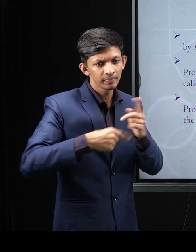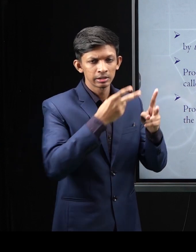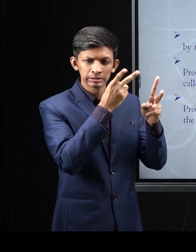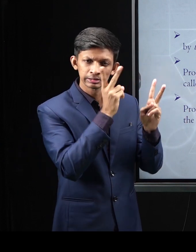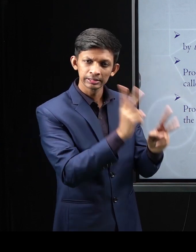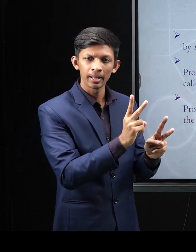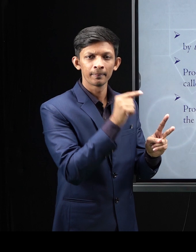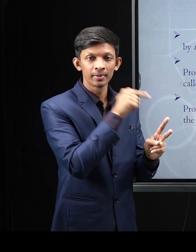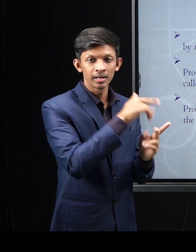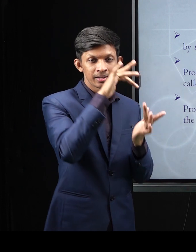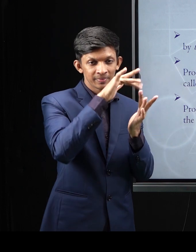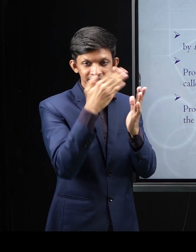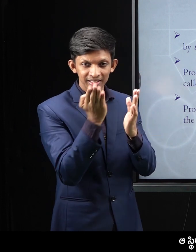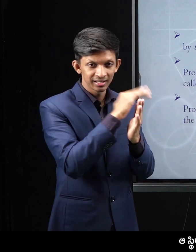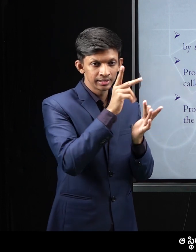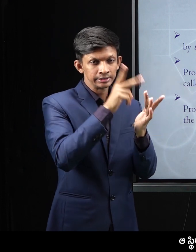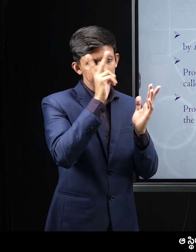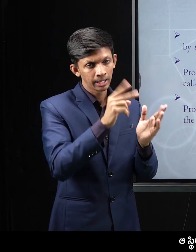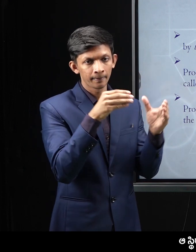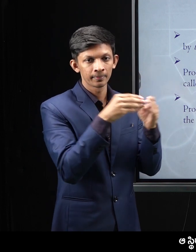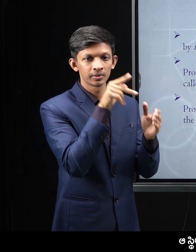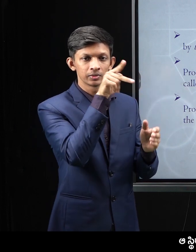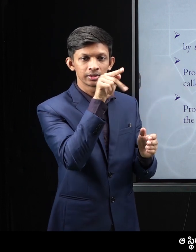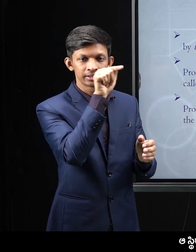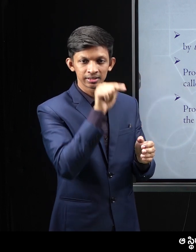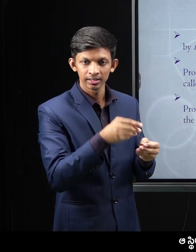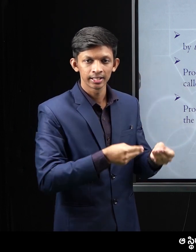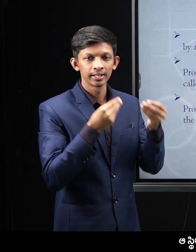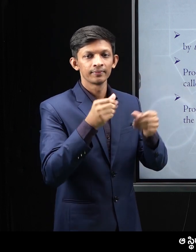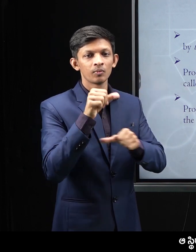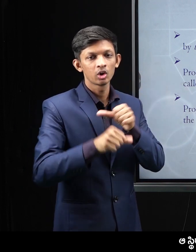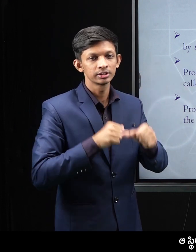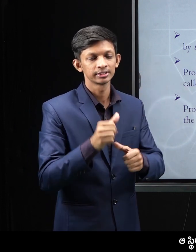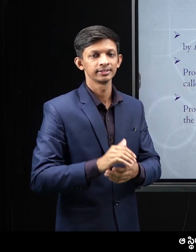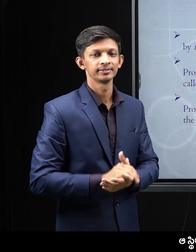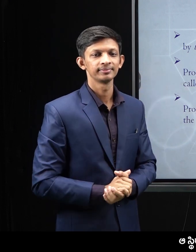స్థిరంగా ఉంటుంది మరియు ఆ స్థిరాంకం ఇచ్చిన పురోగతి యొక్క సాధారణ నిష్పత్తి.